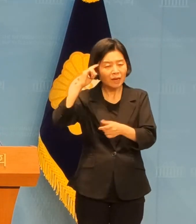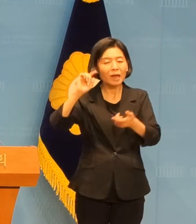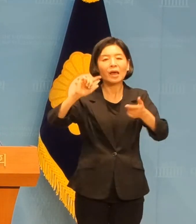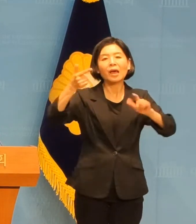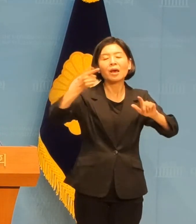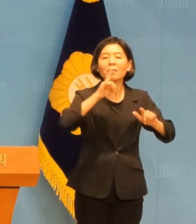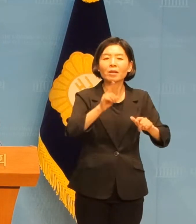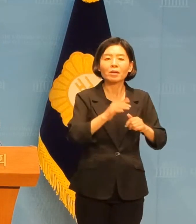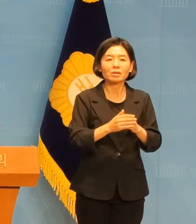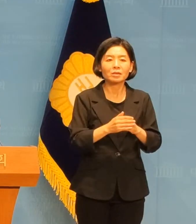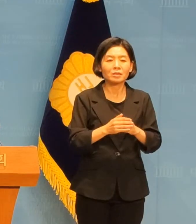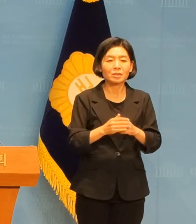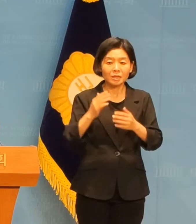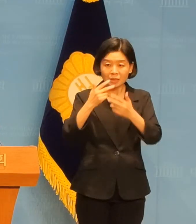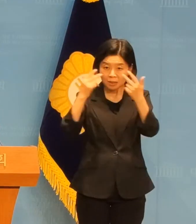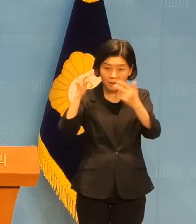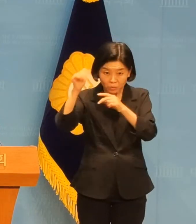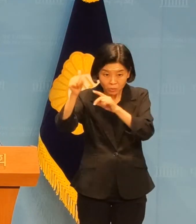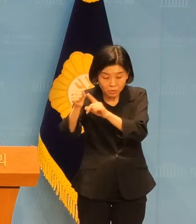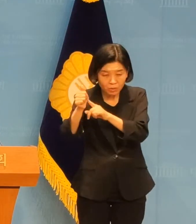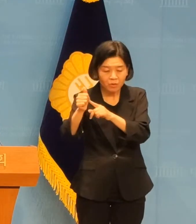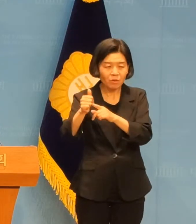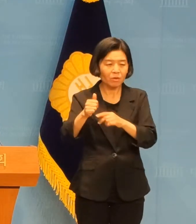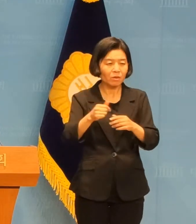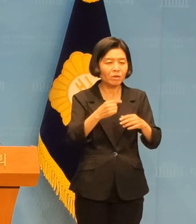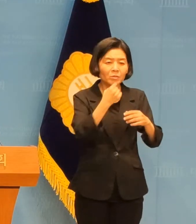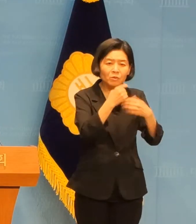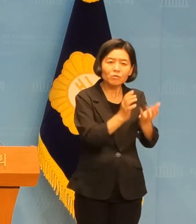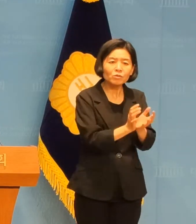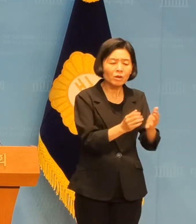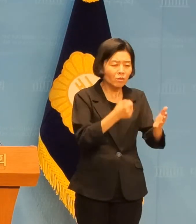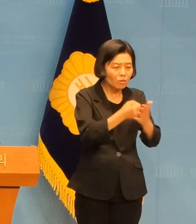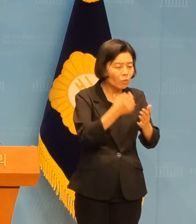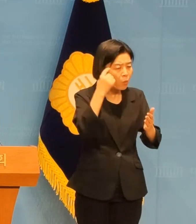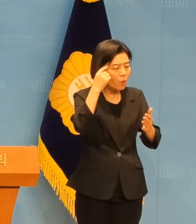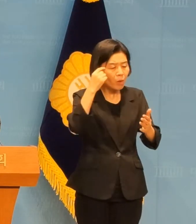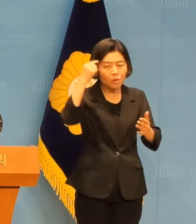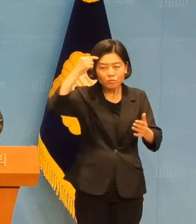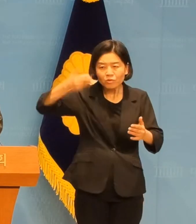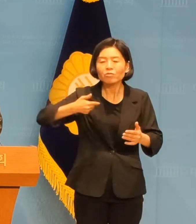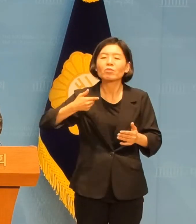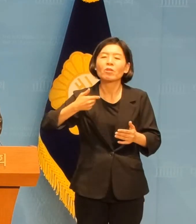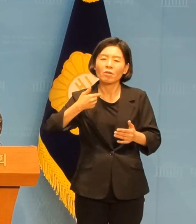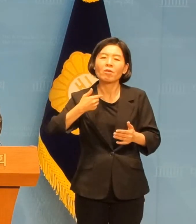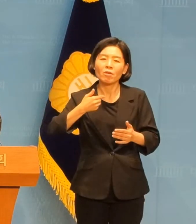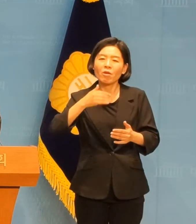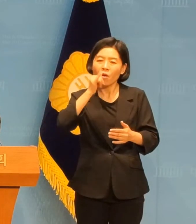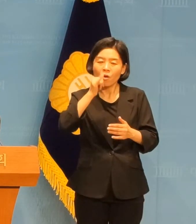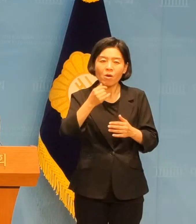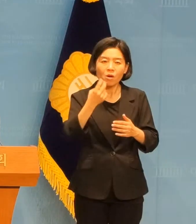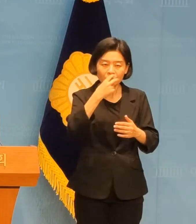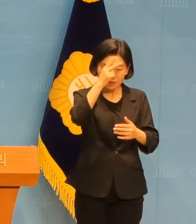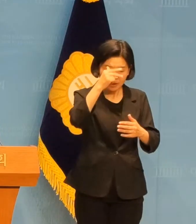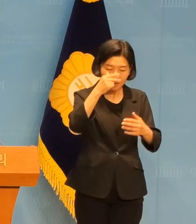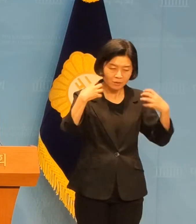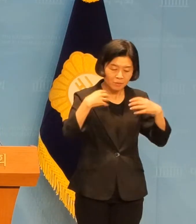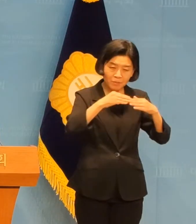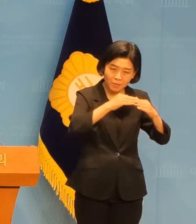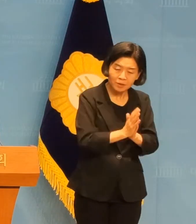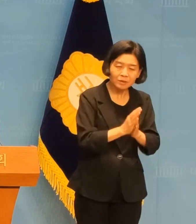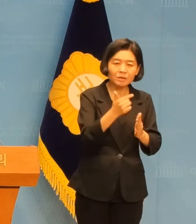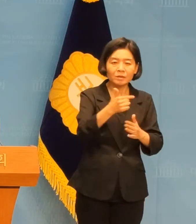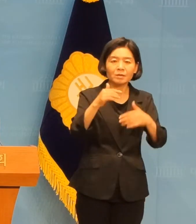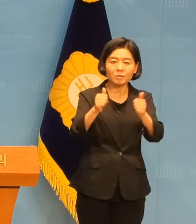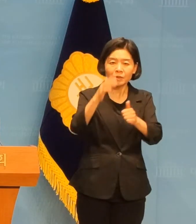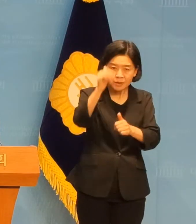당이 왜 저런 결정을 하느냐라는 질문도 한다고 했습니다. 검찰청 폐지, 대법원장 청문회 등